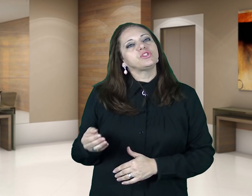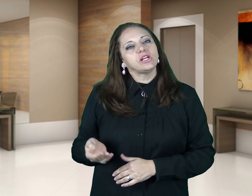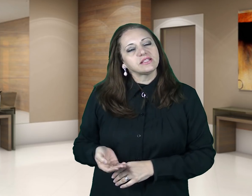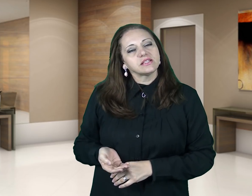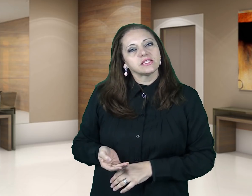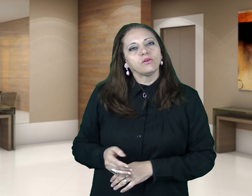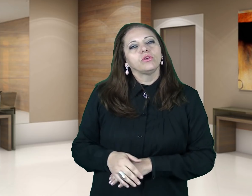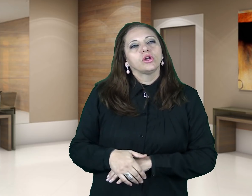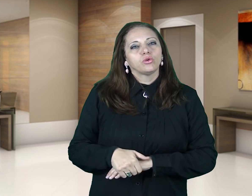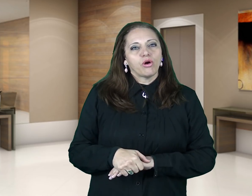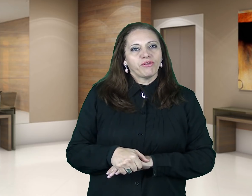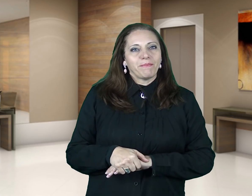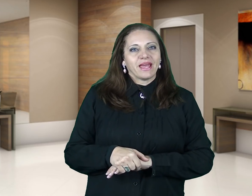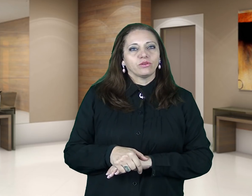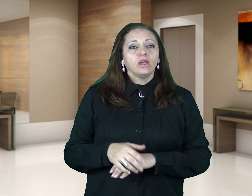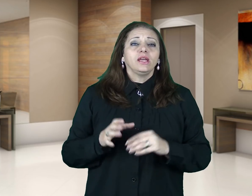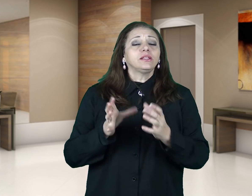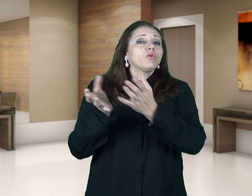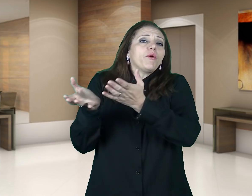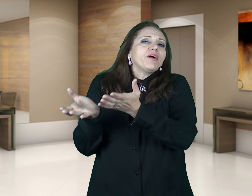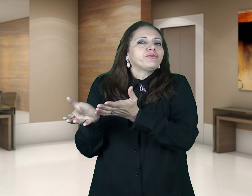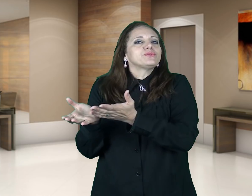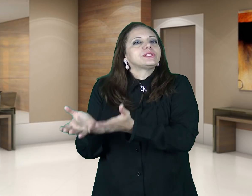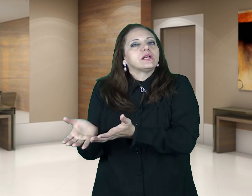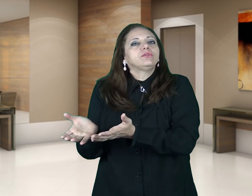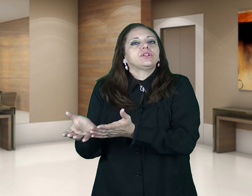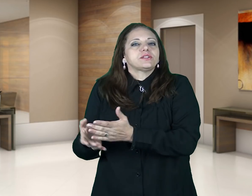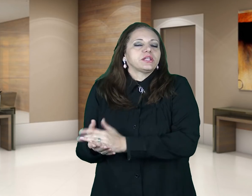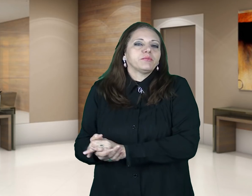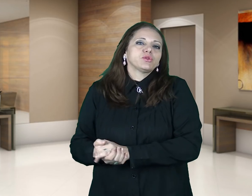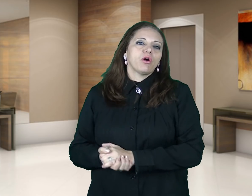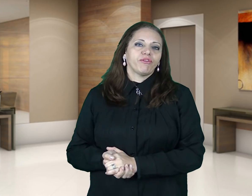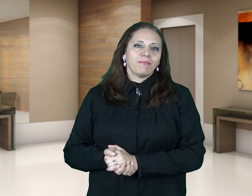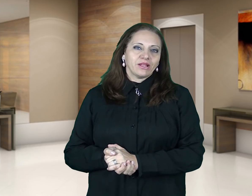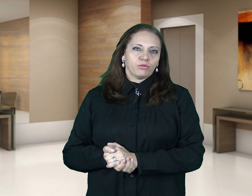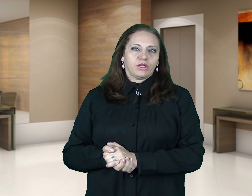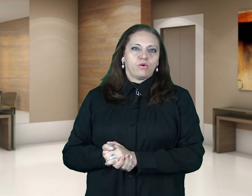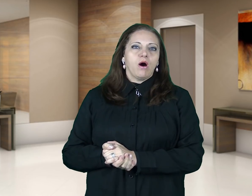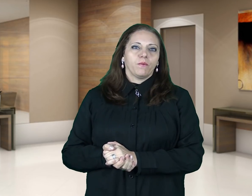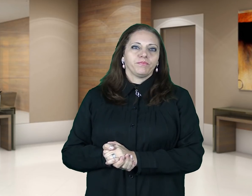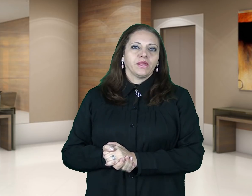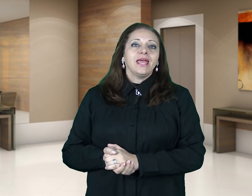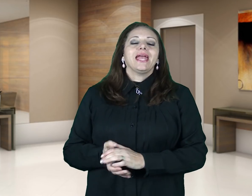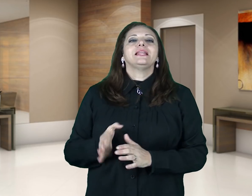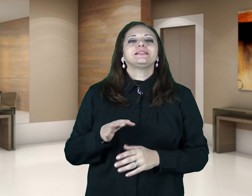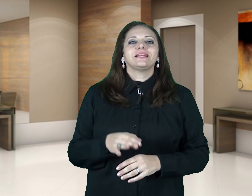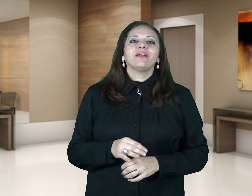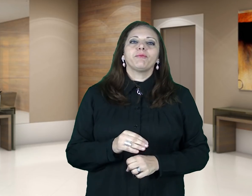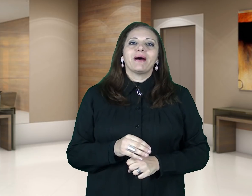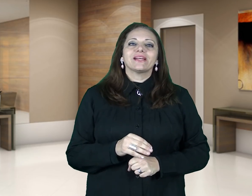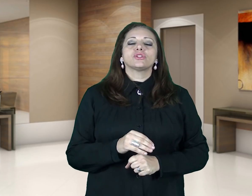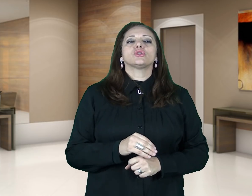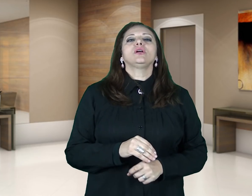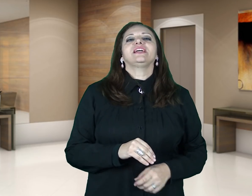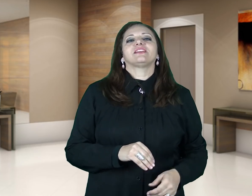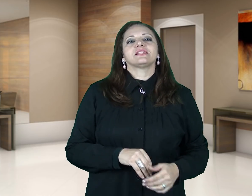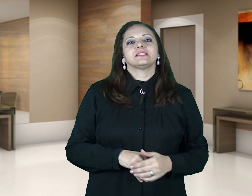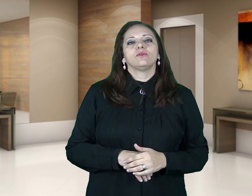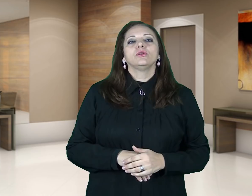pela utilização do alfabeto. Então, qual é a função de nós termos o alfabeto manual? Ele serve para a